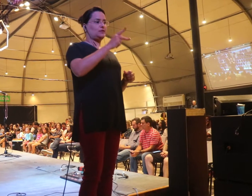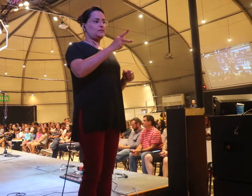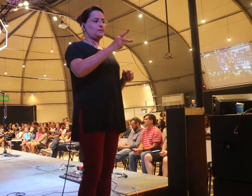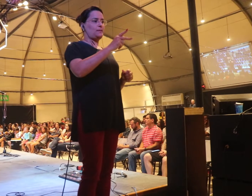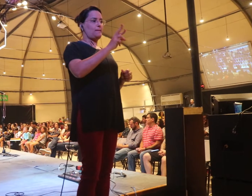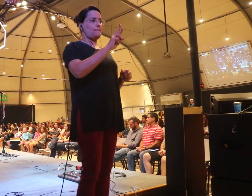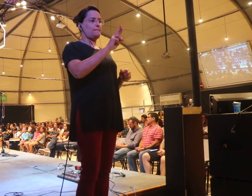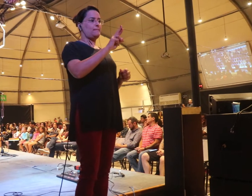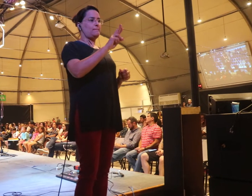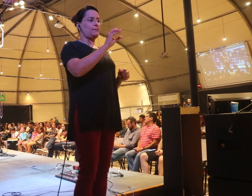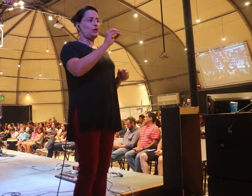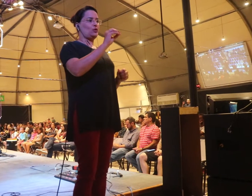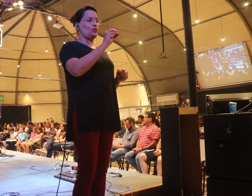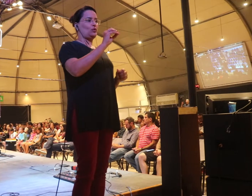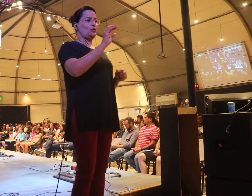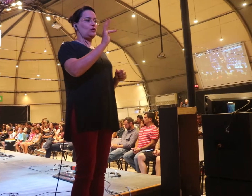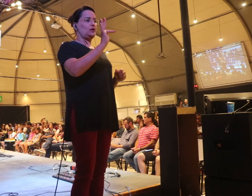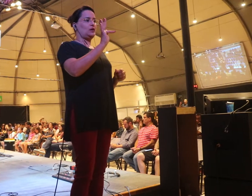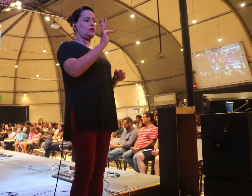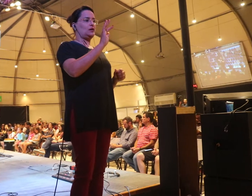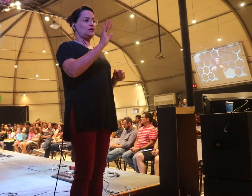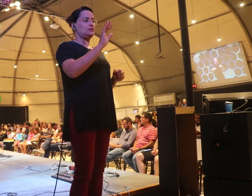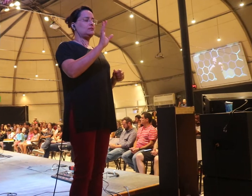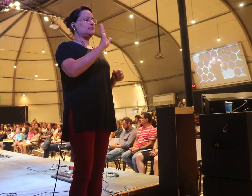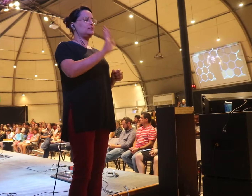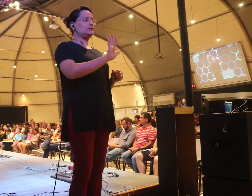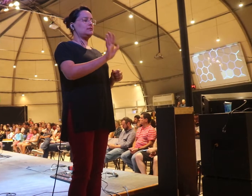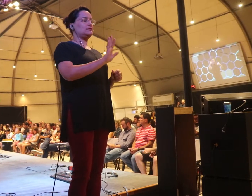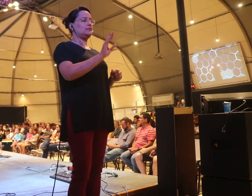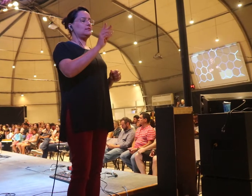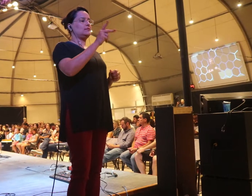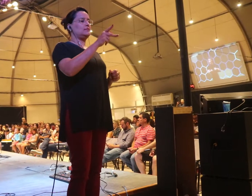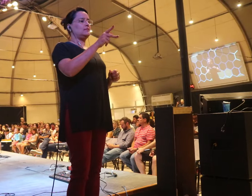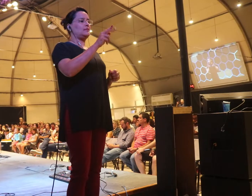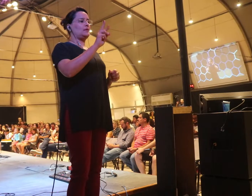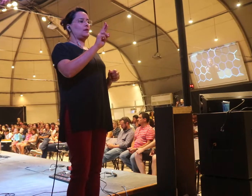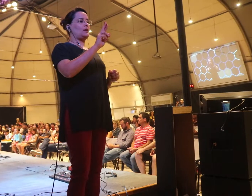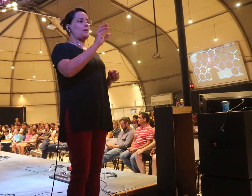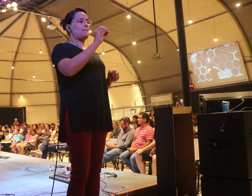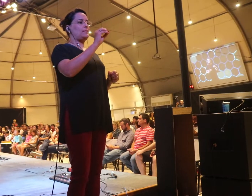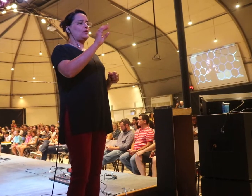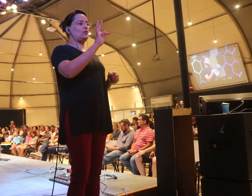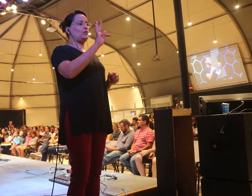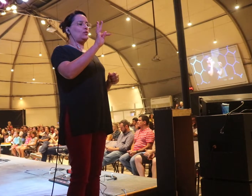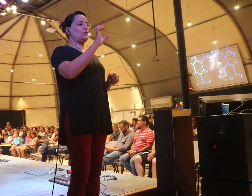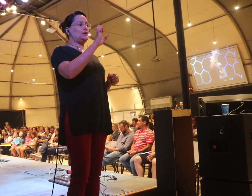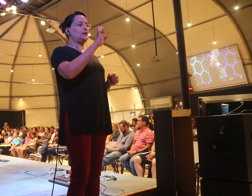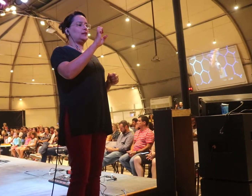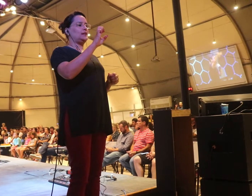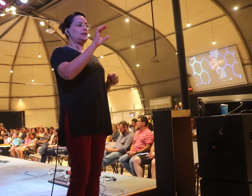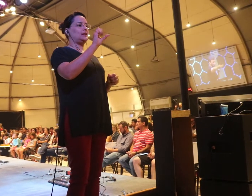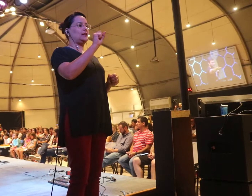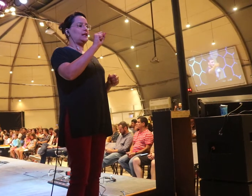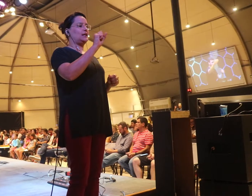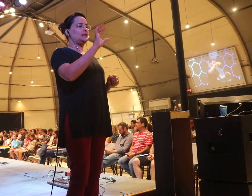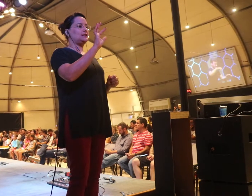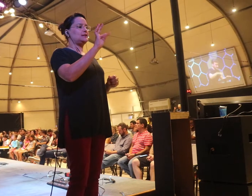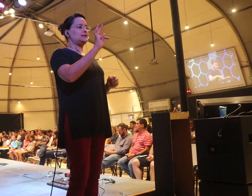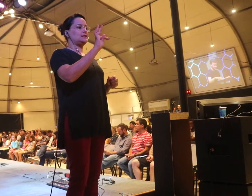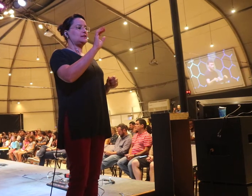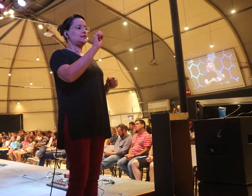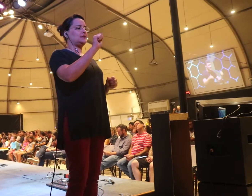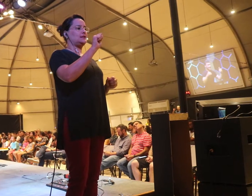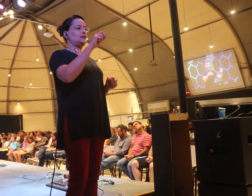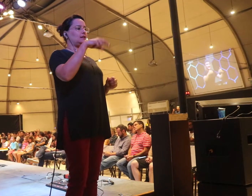visto como justo diante de Deus. Isso que é ser justificado diante de Deus. O texto ensina que a gente é visto como justo diante